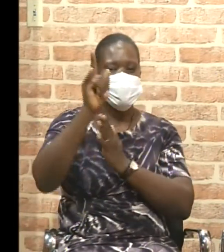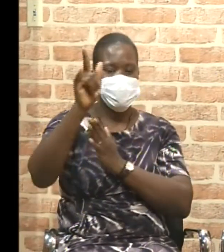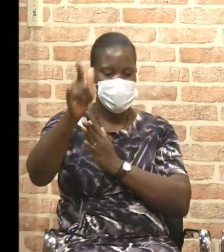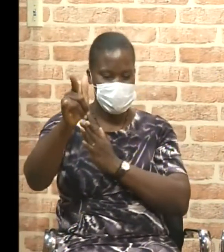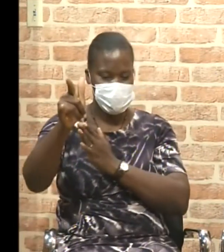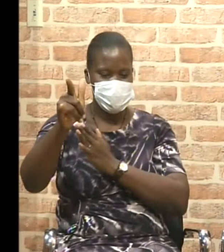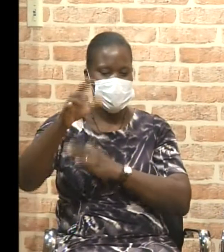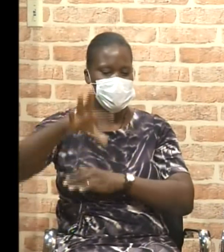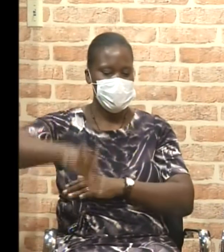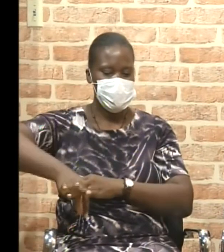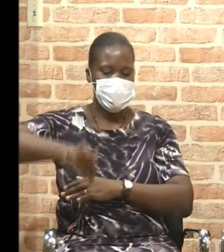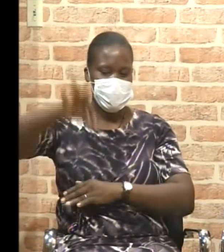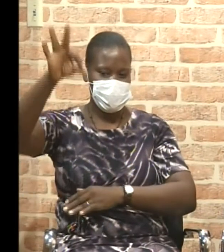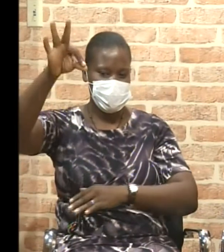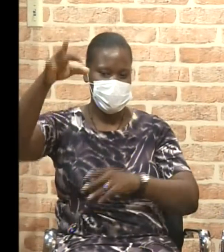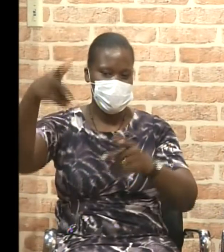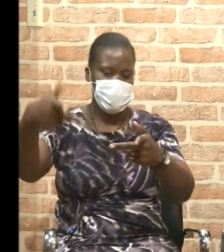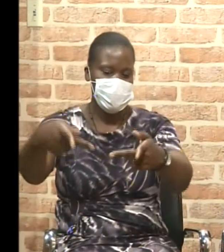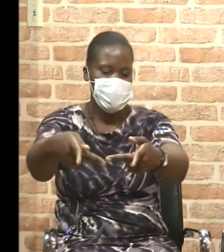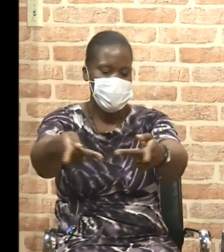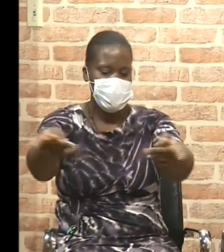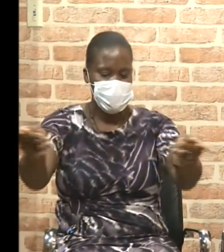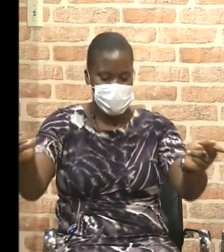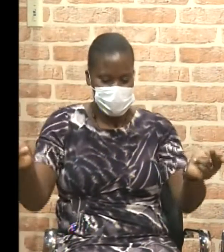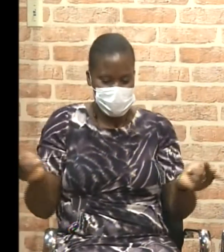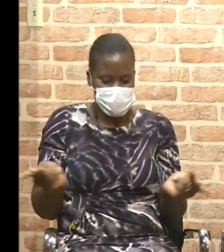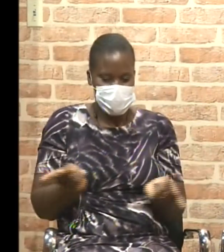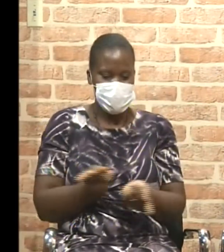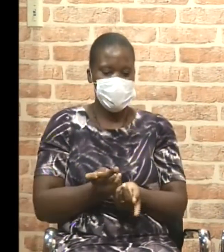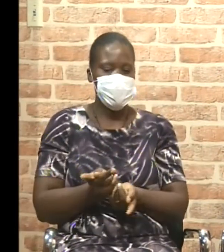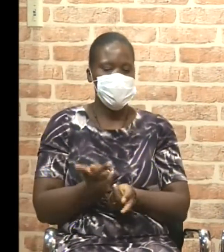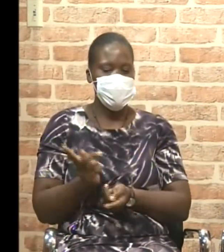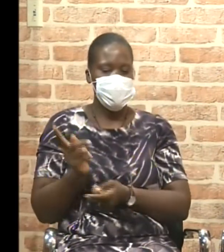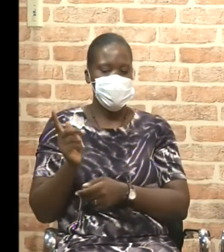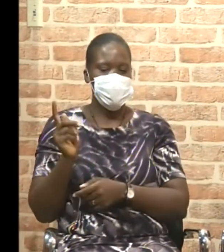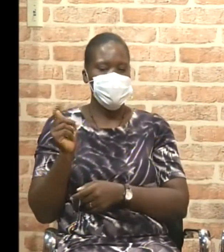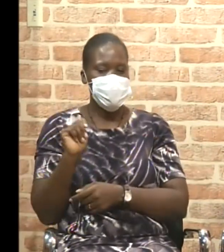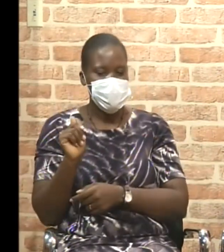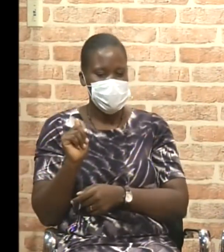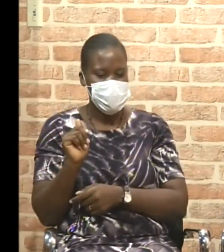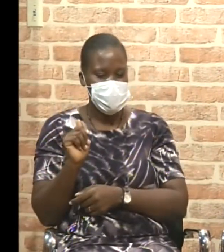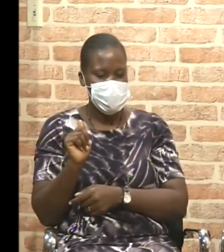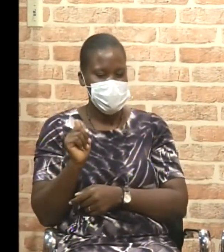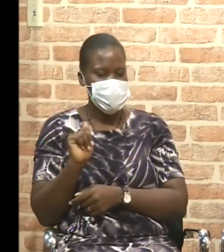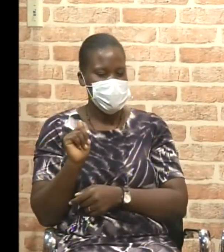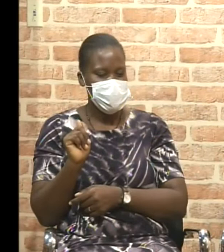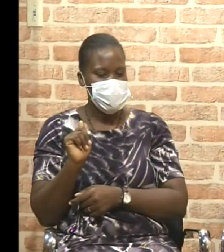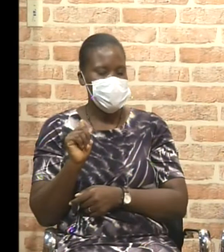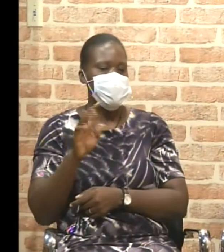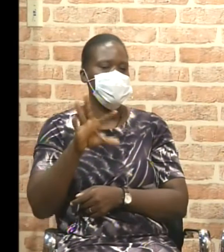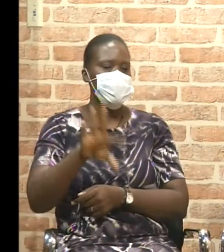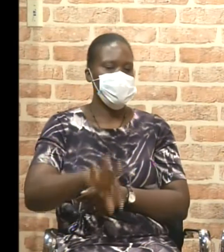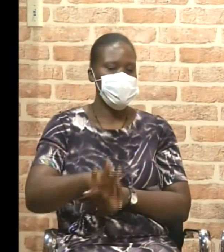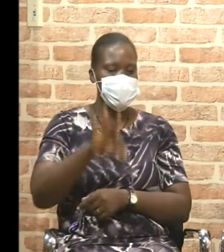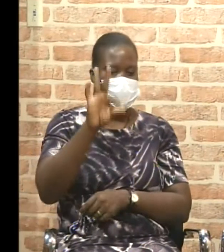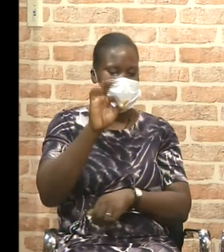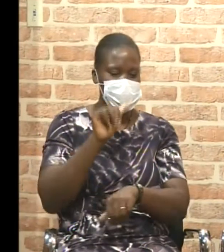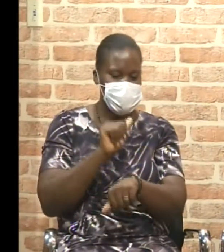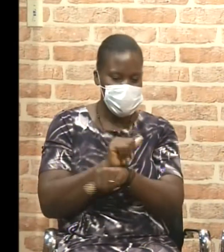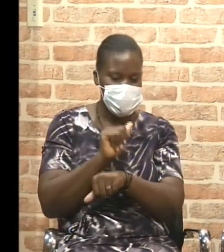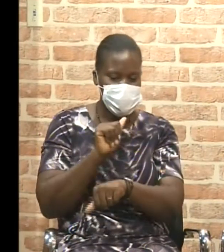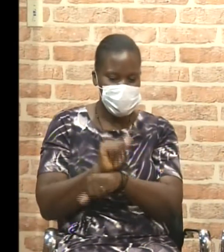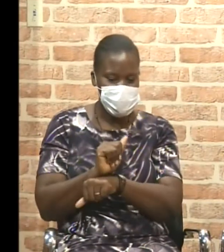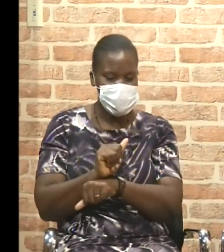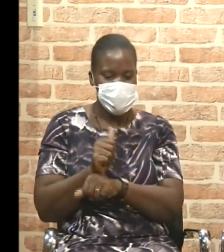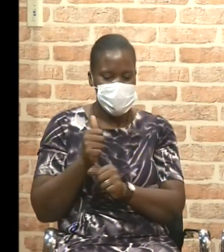terrain, donc c'est 2 hectares qui tabore. Donc, il y a déjà à faire le travail pour suivre pour voir qui gens